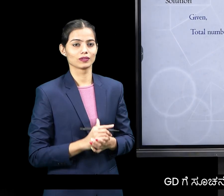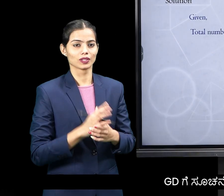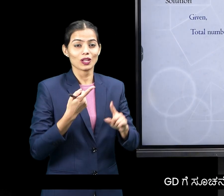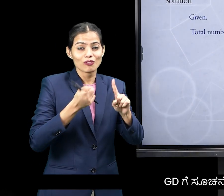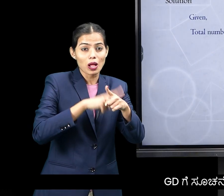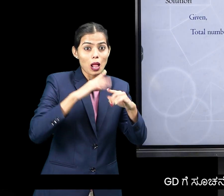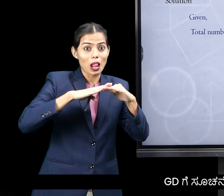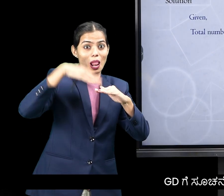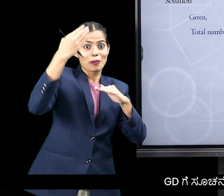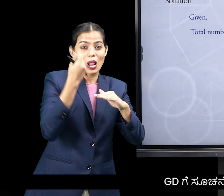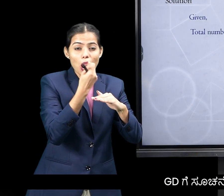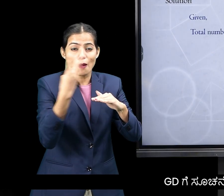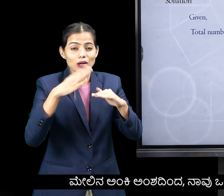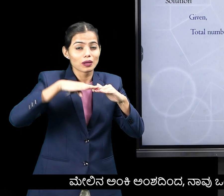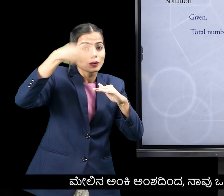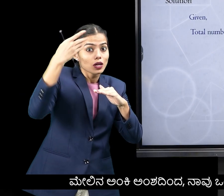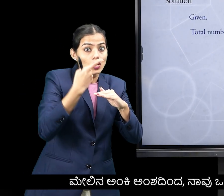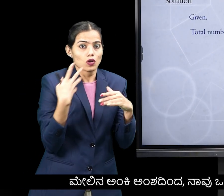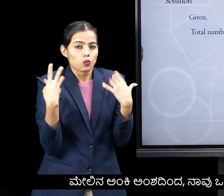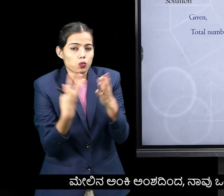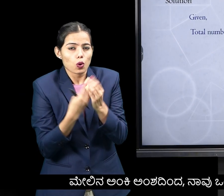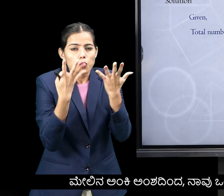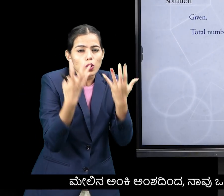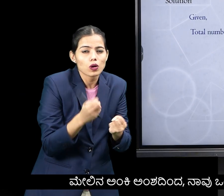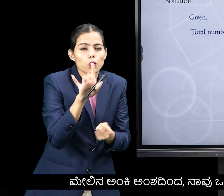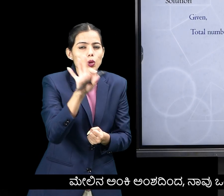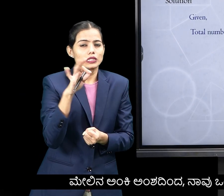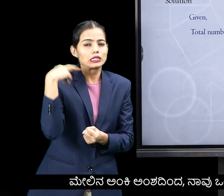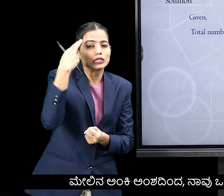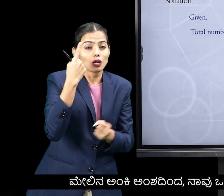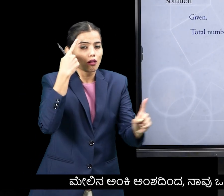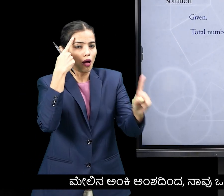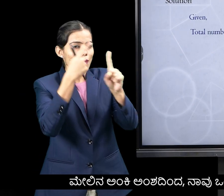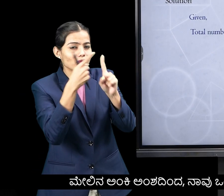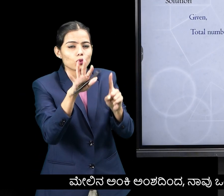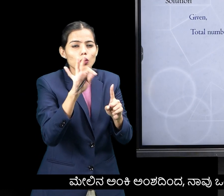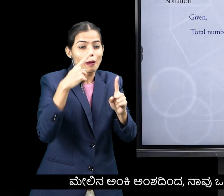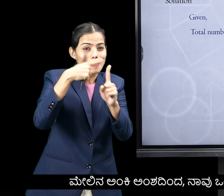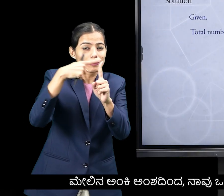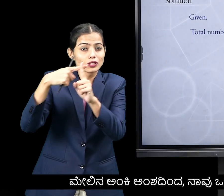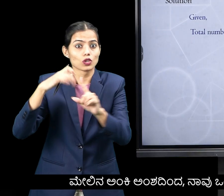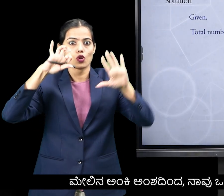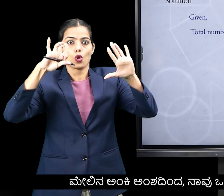ಜಿಡಿಗೆ ಸೂಚನೆ ಚಿತ್ರವನ್ನ ತೋರಿಸಿ. ಮೇಲಿನ ಅಂಕಿಅಂಶದಿಂದ ನಾವು ಒಟ್ಟು 9 ಫಲಿತಾಂಶಗಳನ್ನ ಆರಿಸಬೇಕಾಗತ್ತೆ.